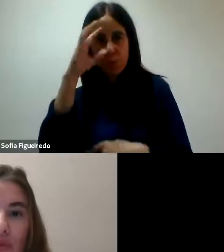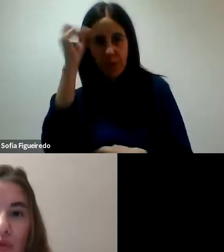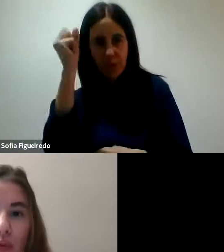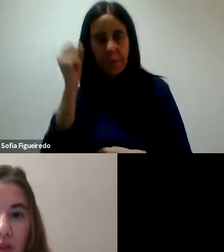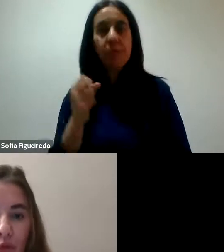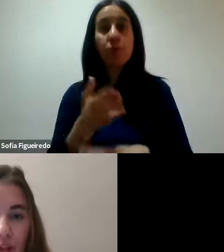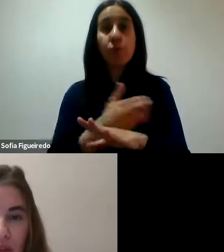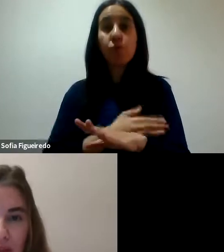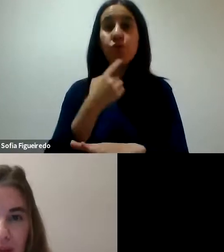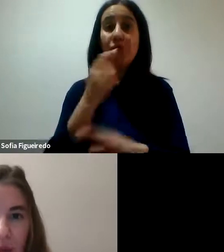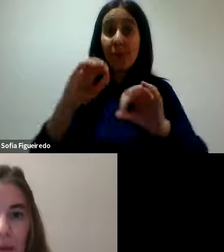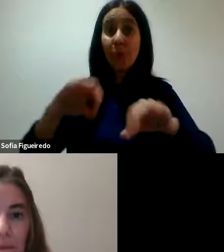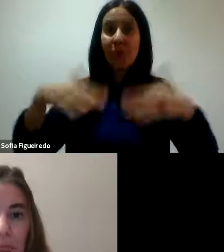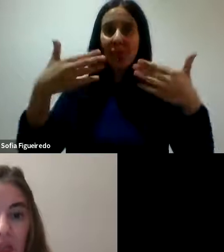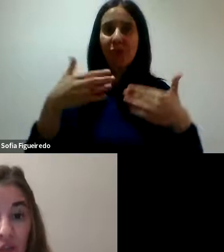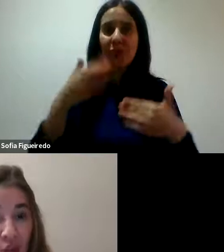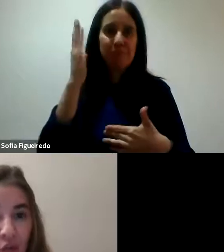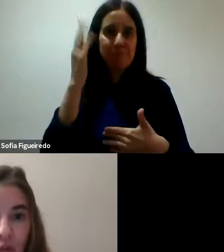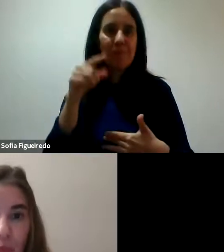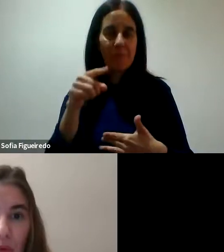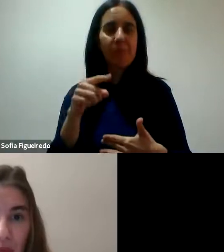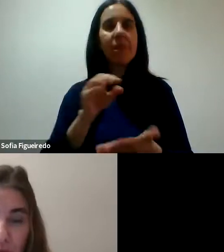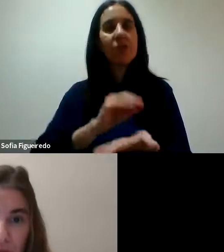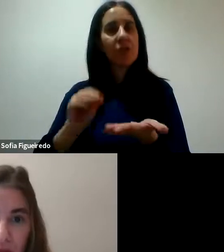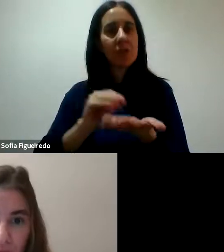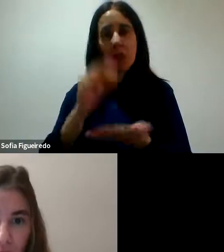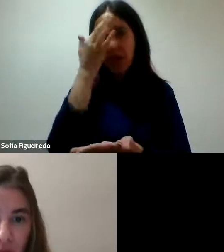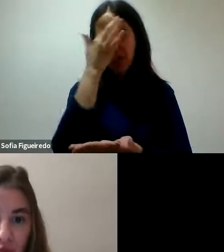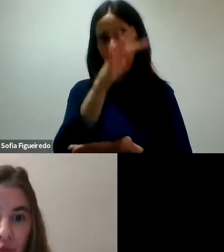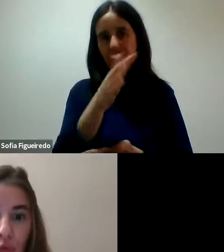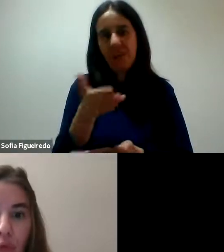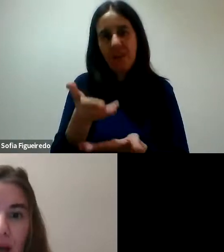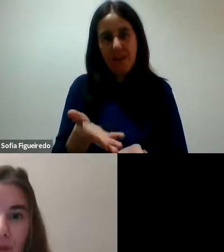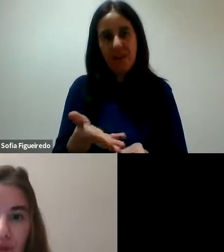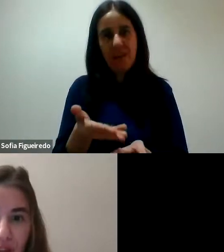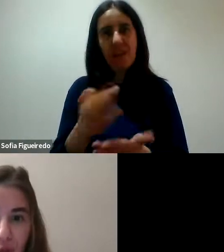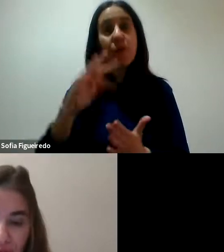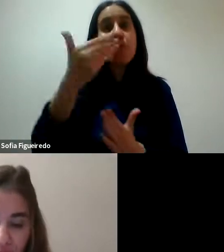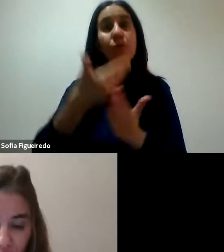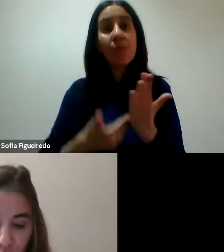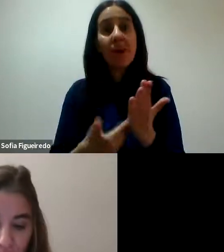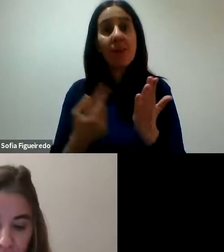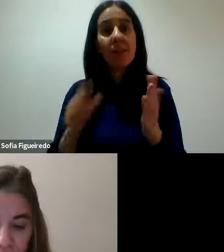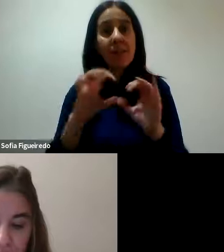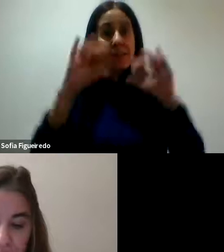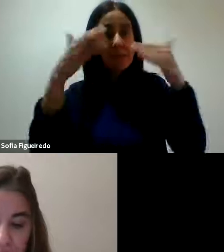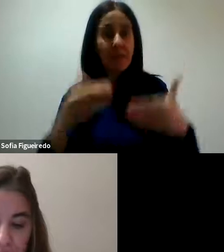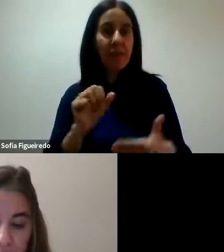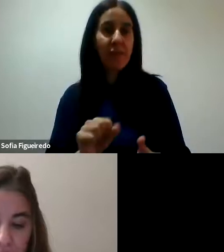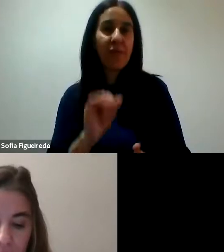eu disse no início desta sessão, as inscrições podem ser feitas através do formulário que está no site do INA.